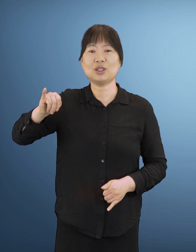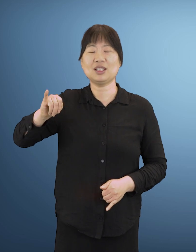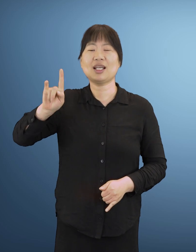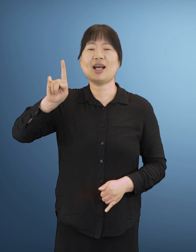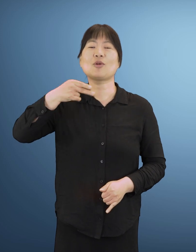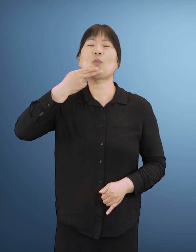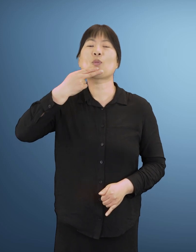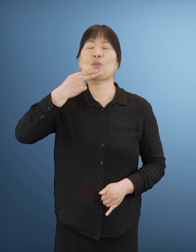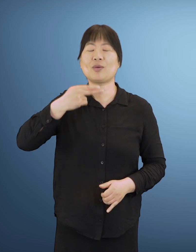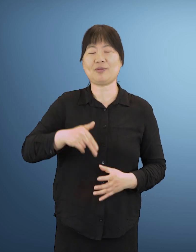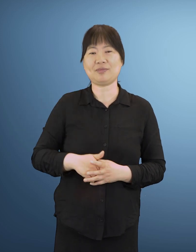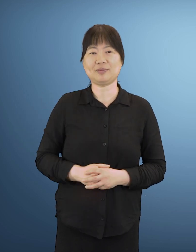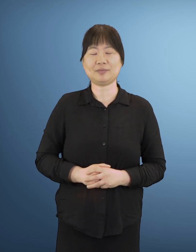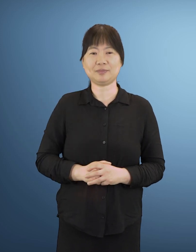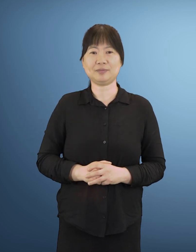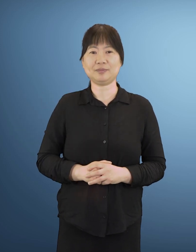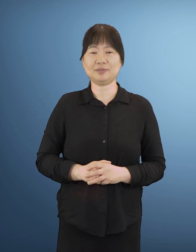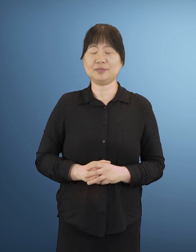안 납니다.